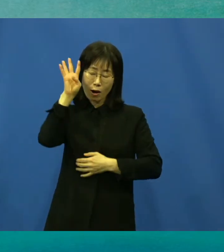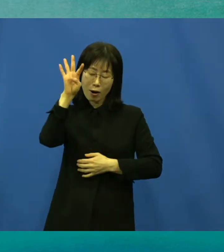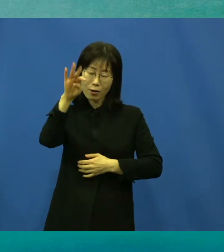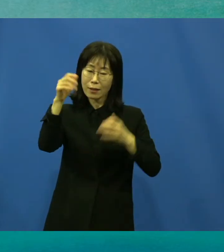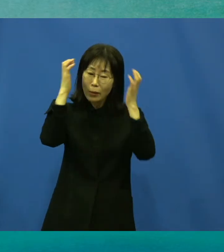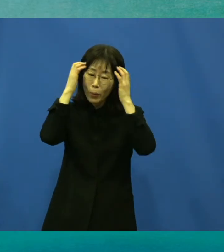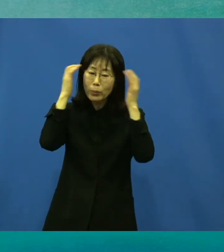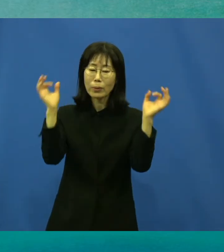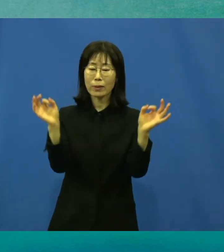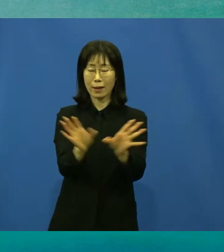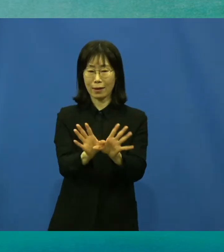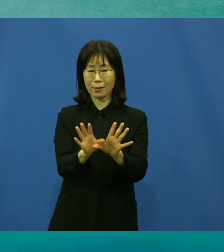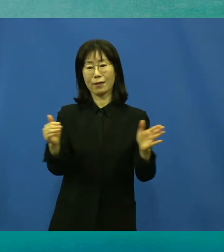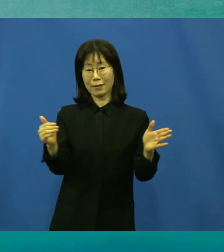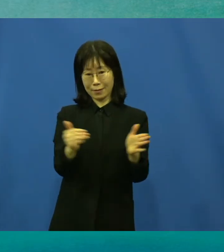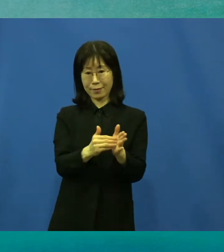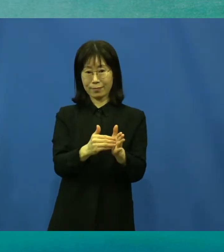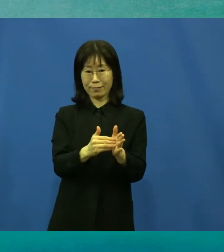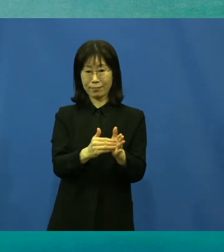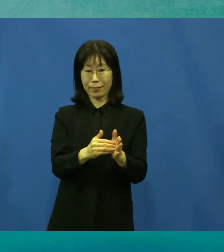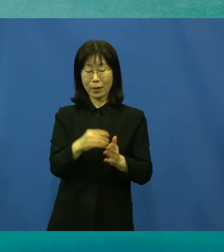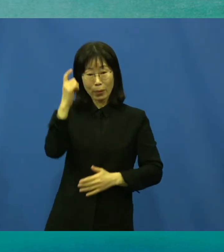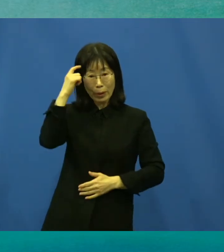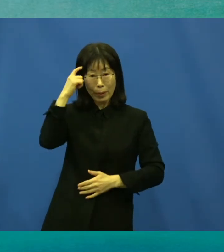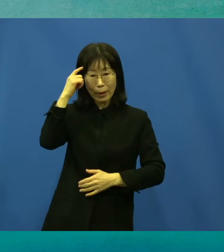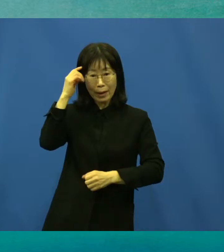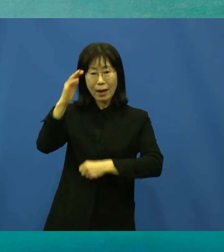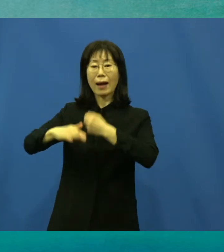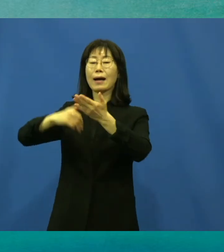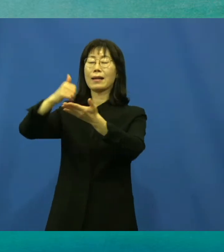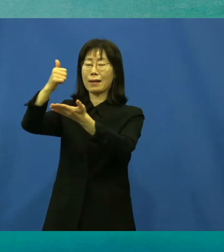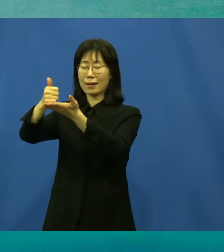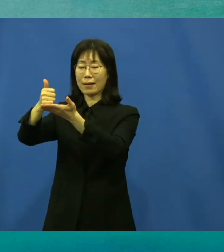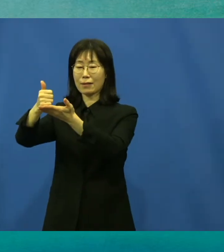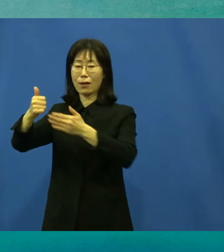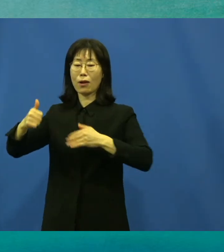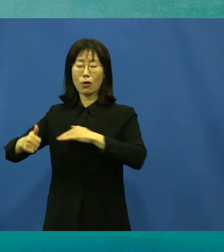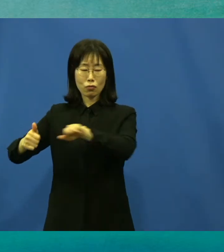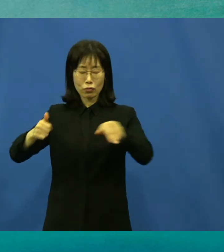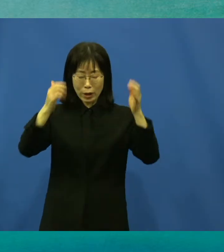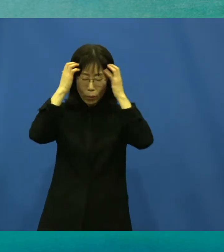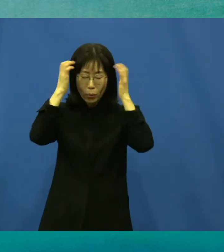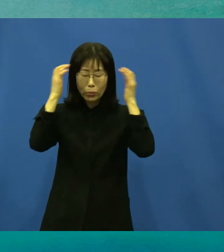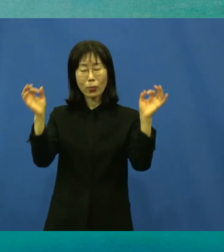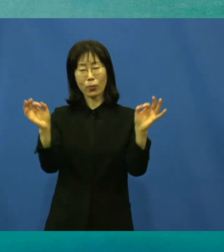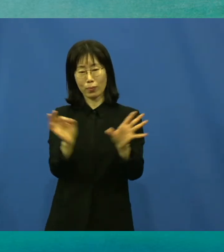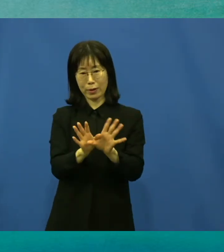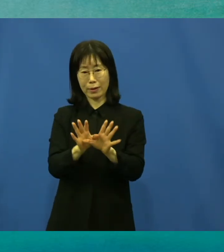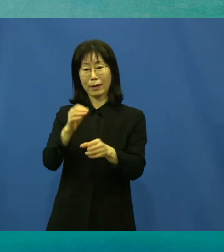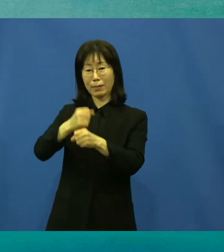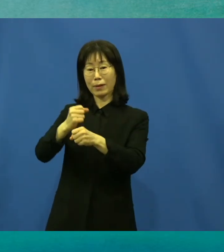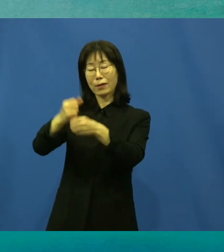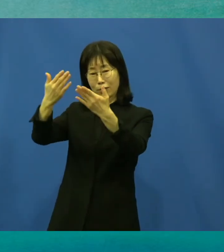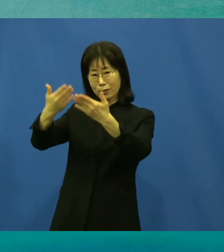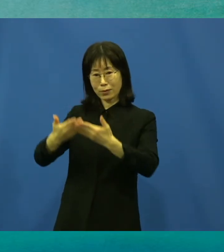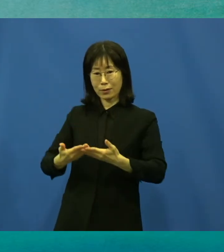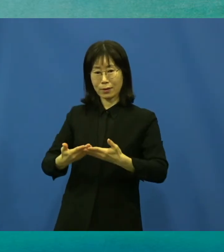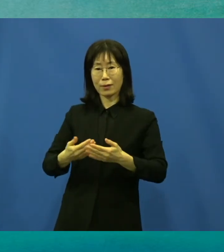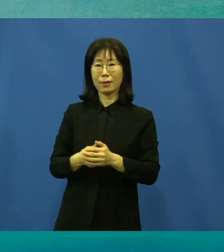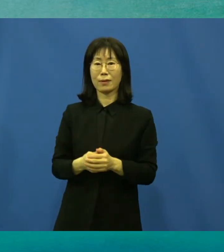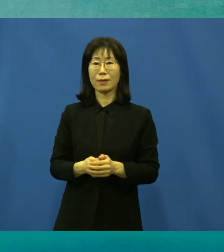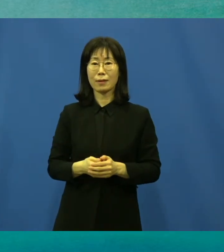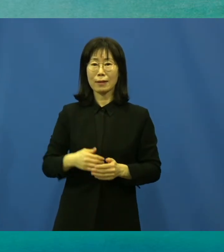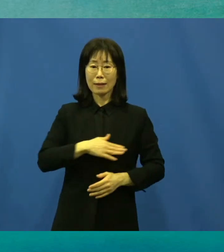것은 하나님이 끝을 내신다는 거예요. 우리가 늘 묵상해야 하는 것은 하나님의